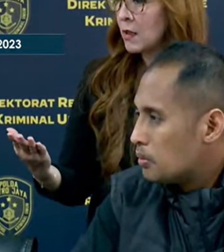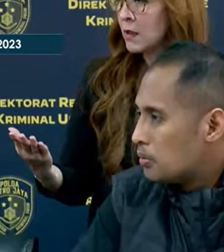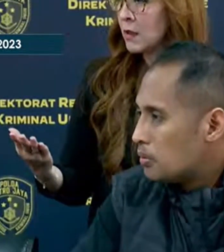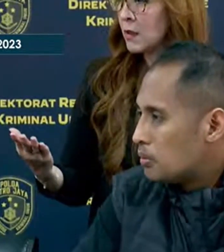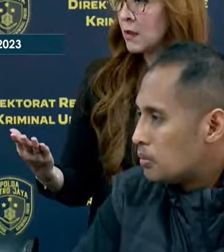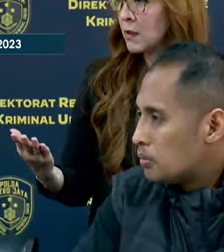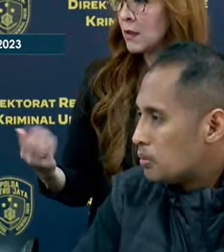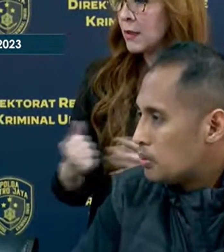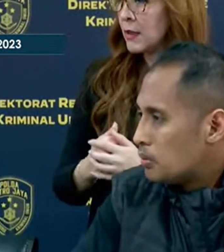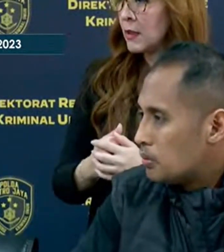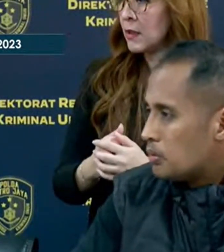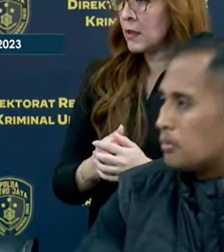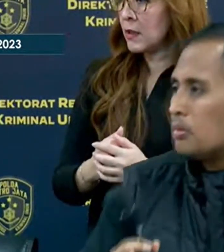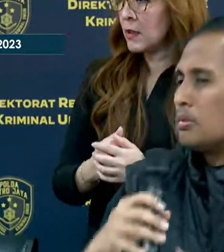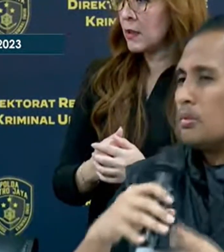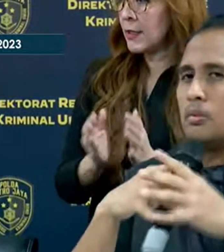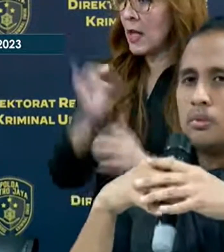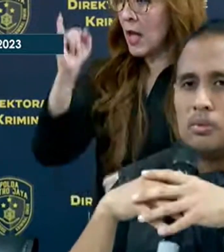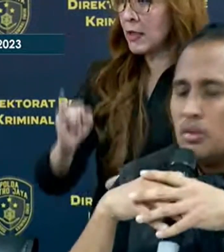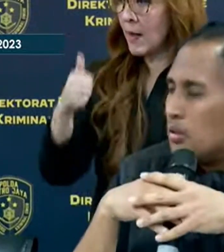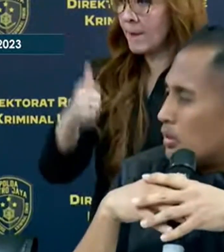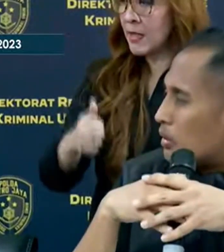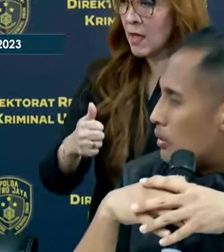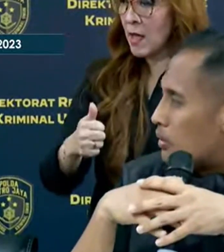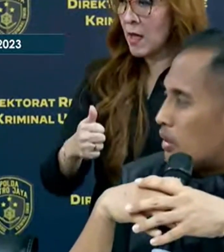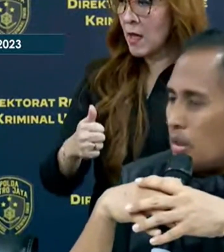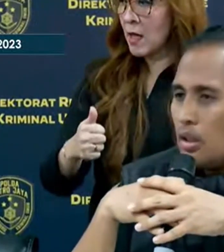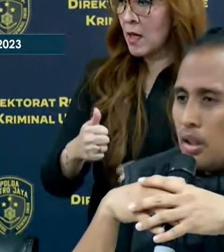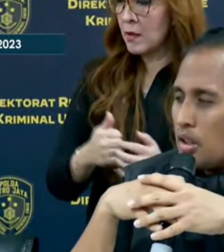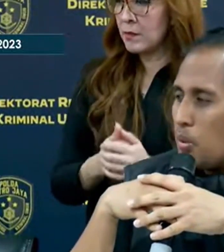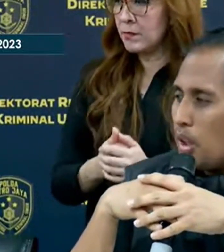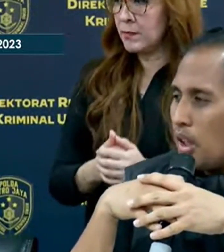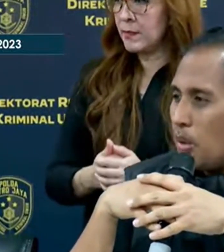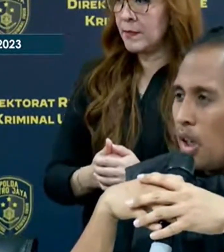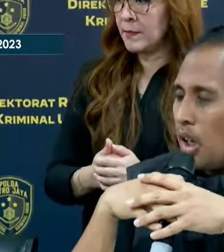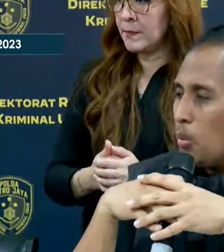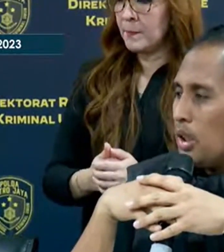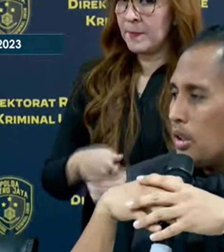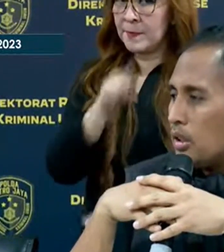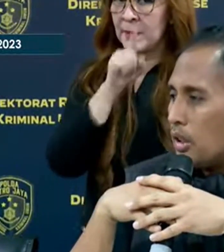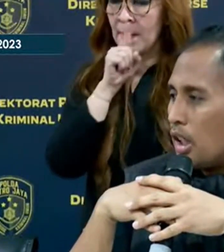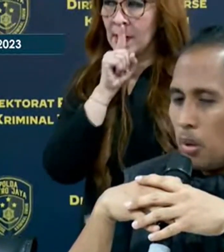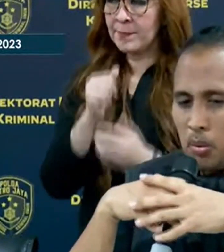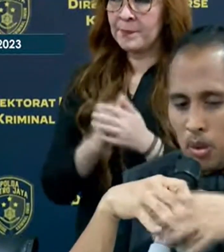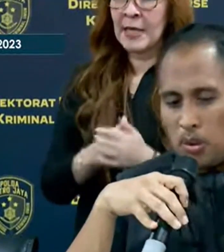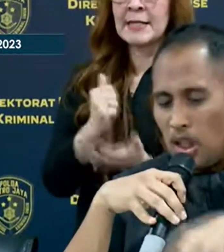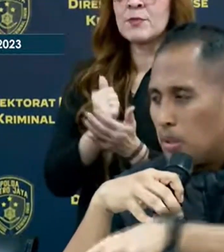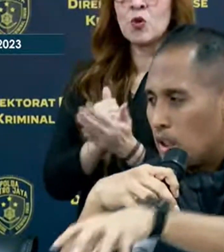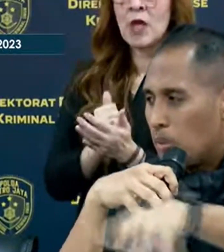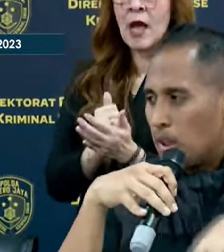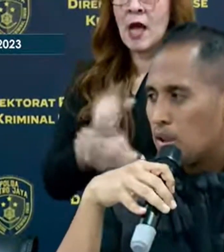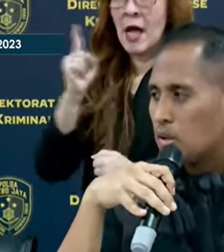dia bisa mengelabui dan mempersulit dari kepolisian sebenarnya nggak mengelabui Ya hanya memang